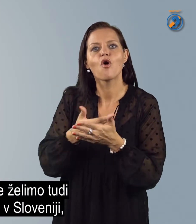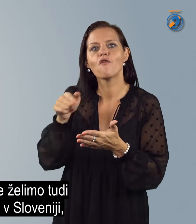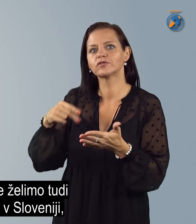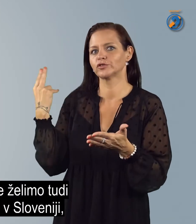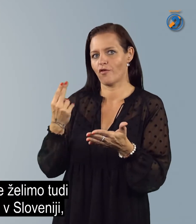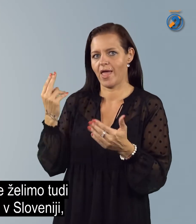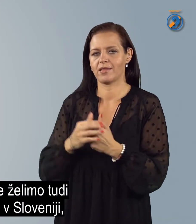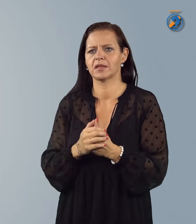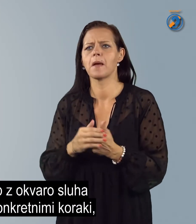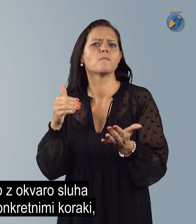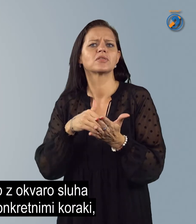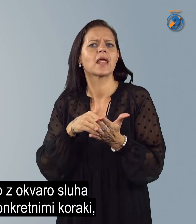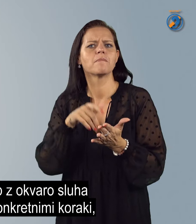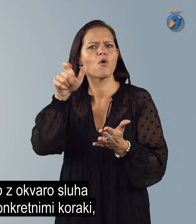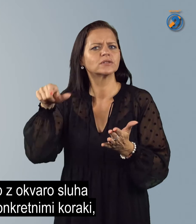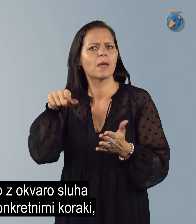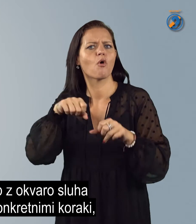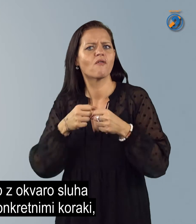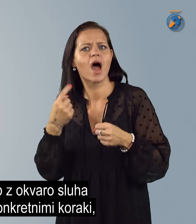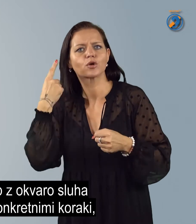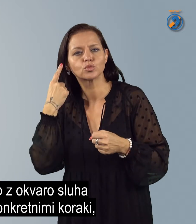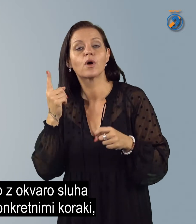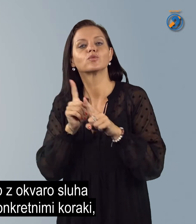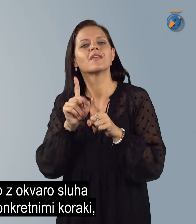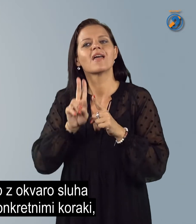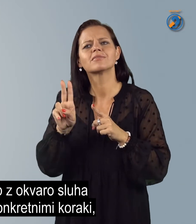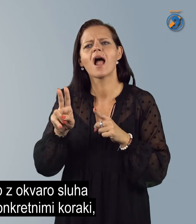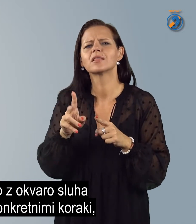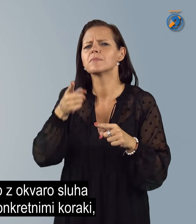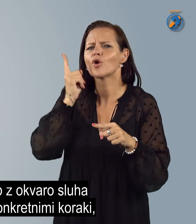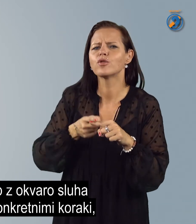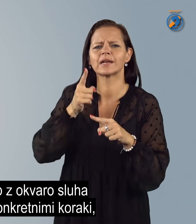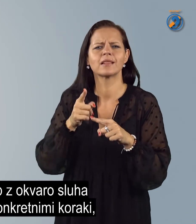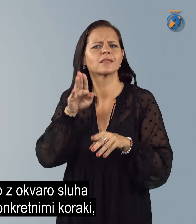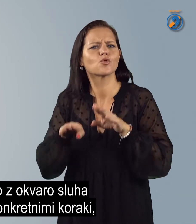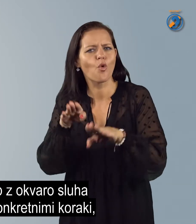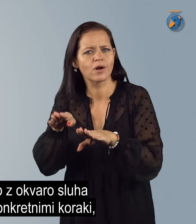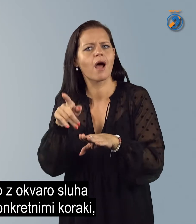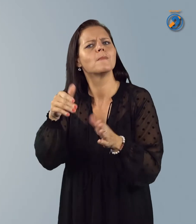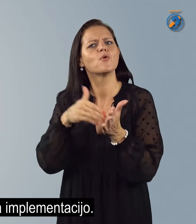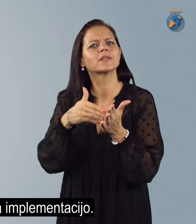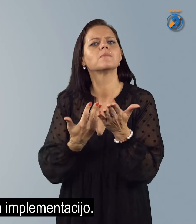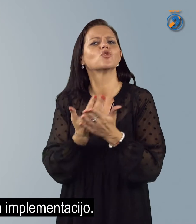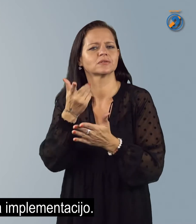v Sloveniji, potrebami oseb z okvaro sluha ter nadaljnjimi konkretnimi koraki, ki so potrebni